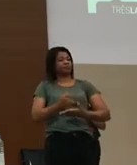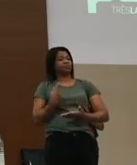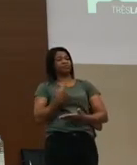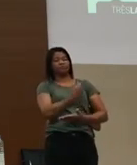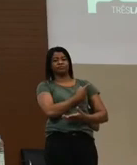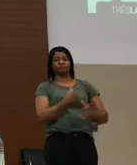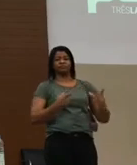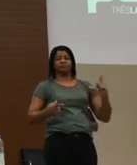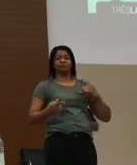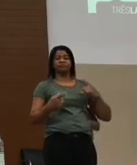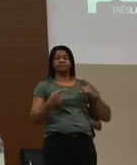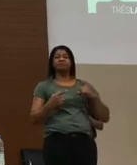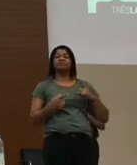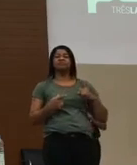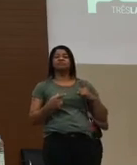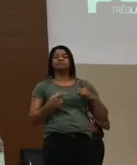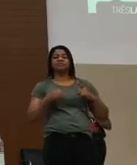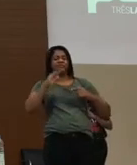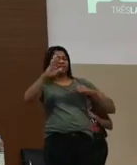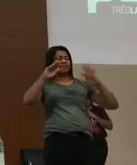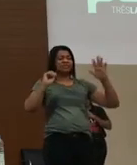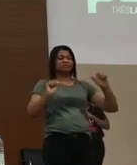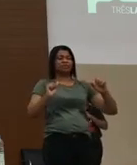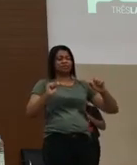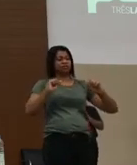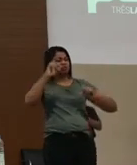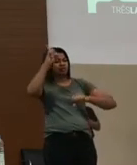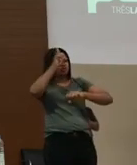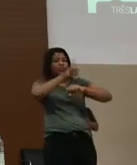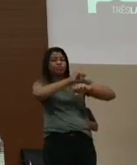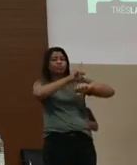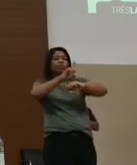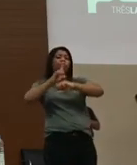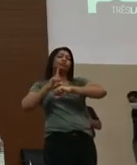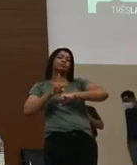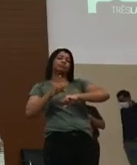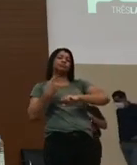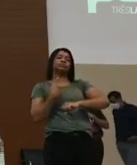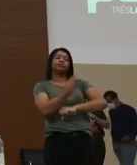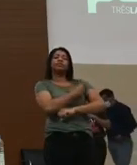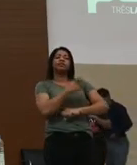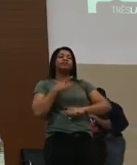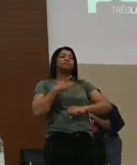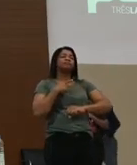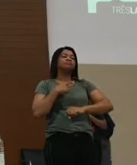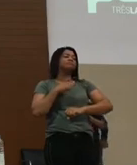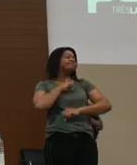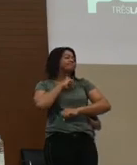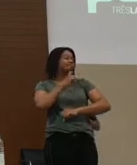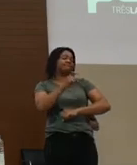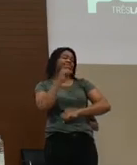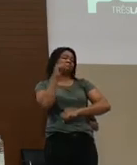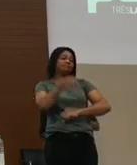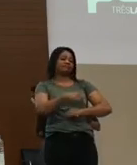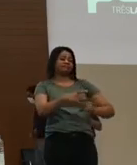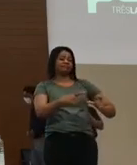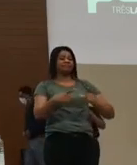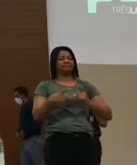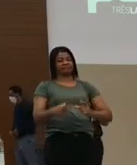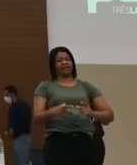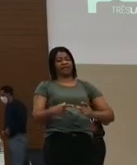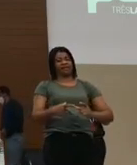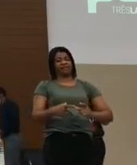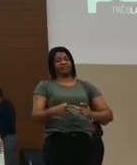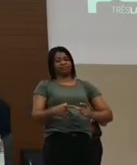um chamado, nós temos uma vocação, cada um de nós aqui, ó Deus. Pai amado, não há ninguém neste lugar. Ó Deus amado, não